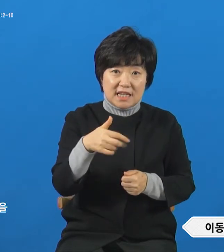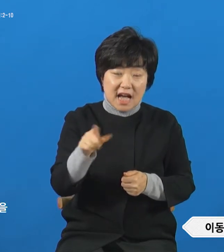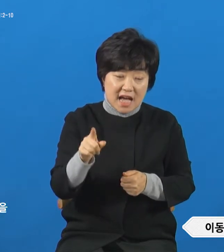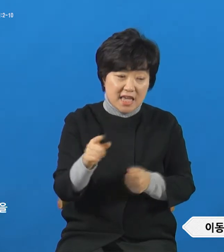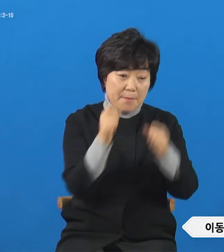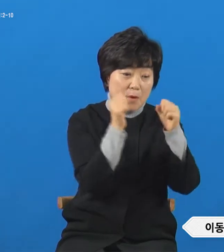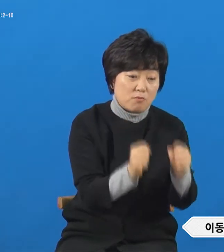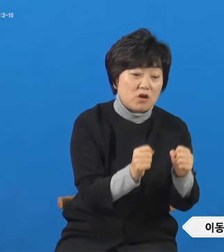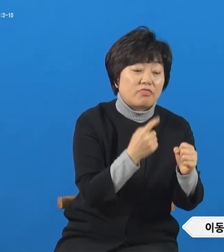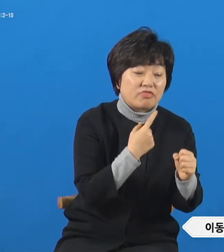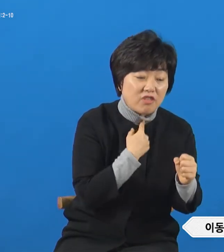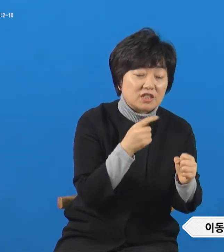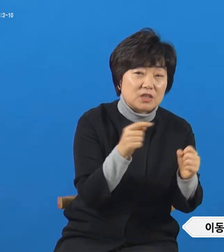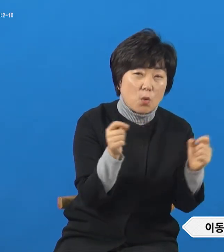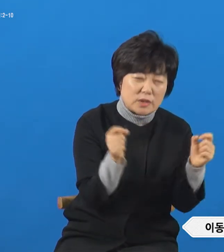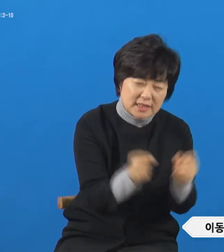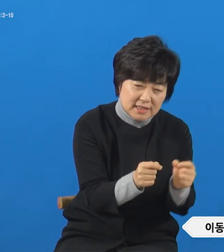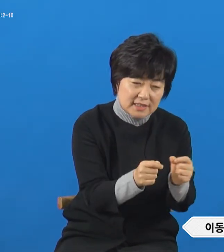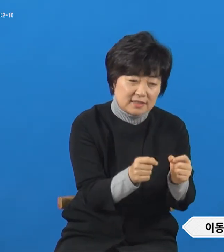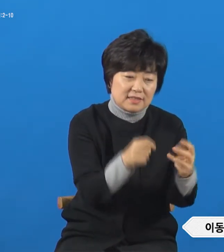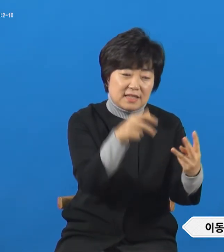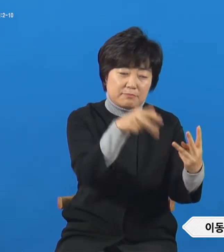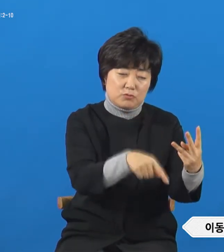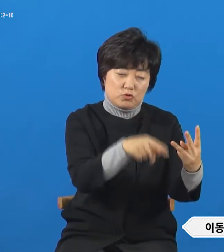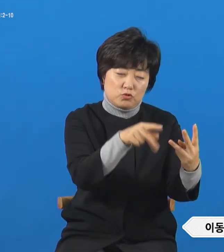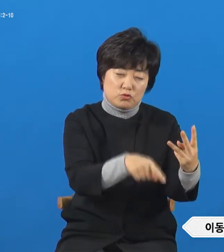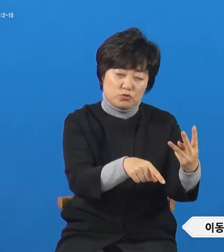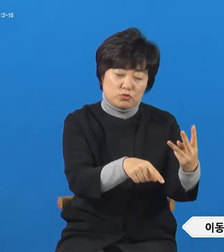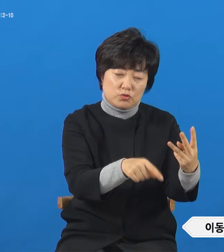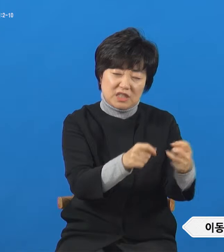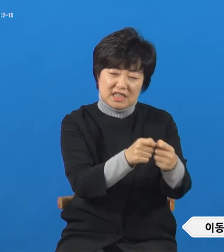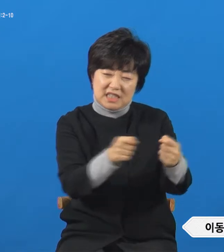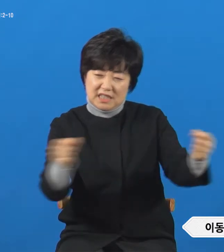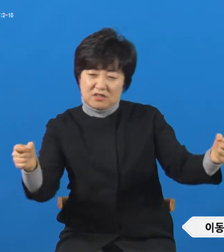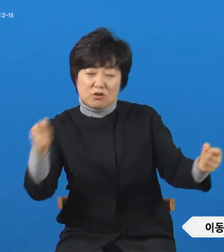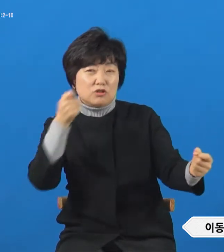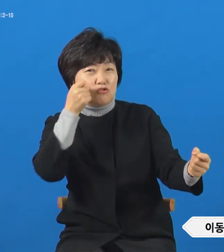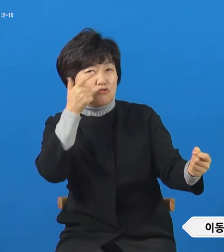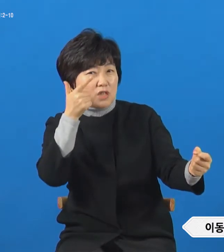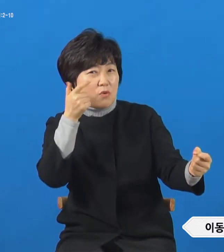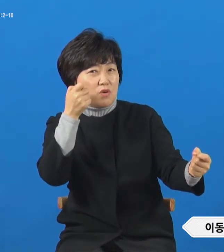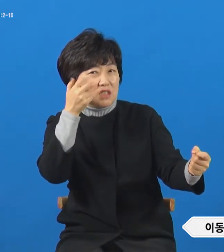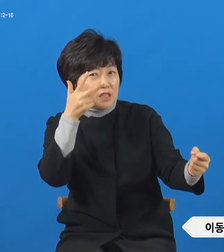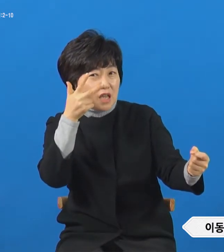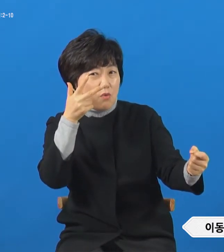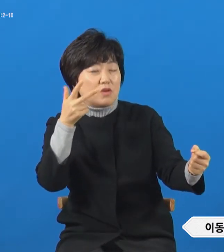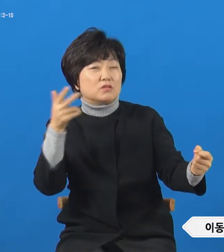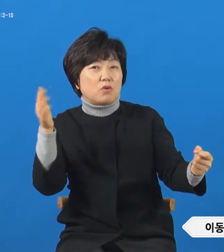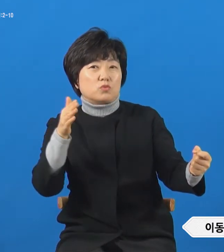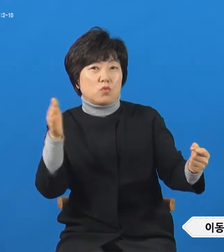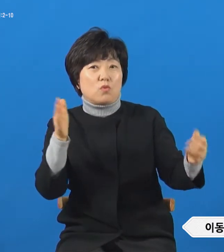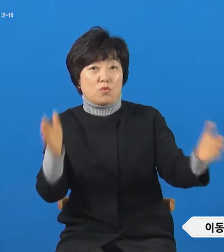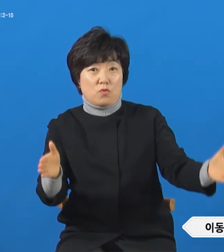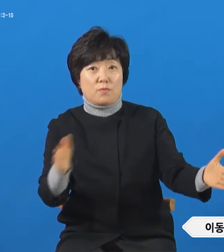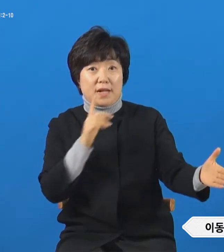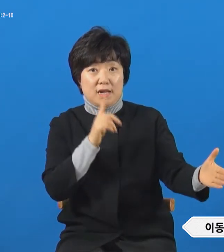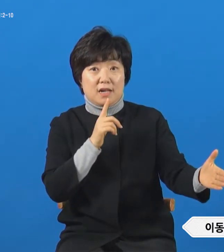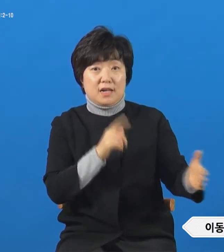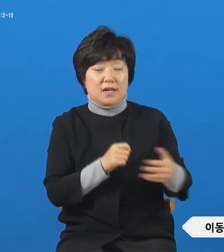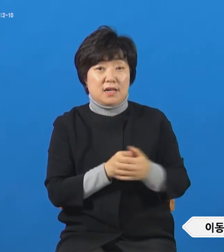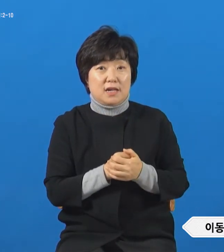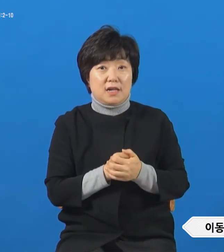최소 3주, 최장 6개월 혹은 7개월을 머물렀을 것이다 생각합니다.